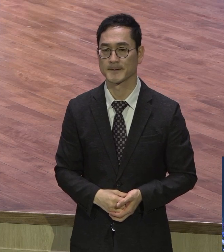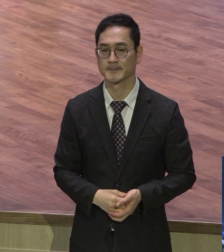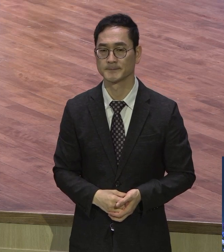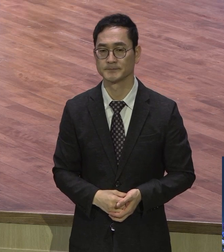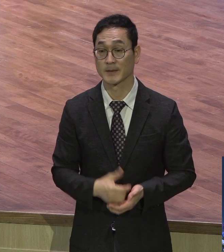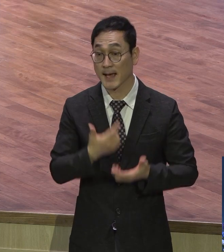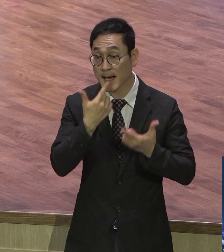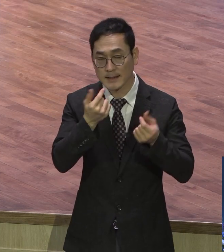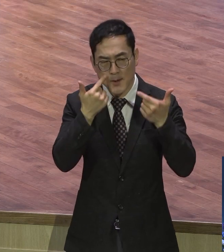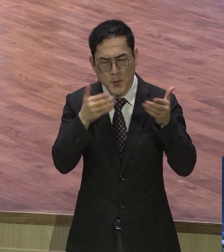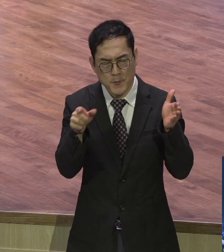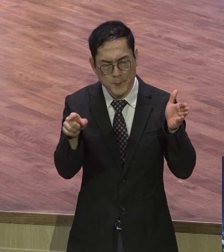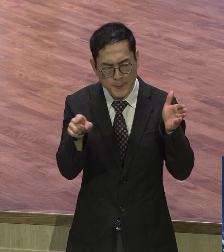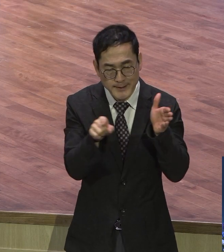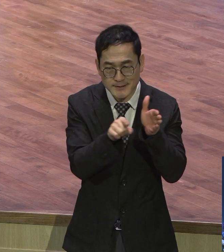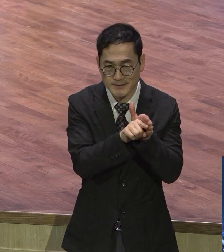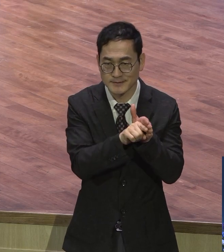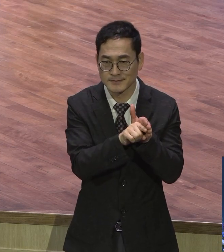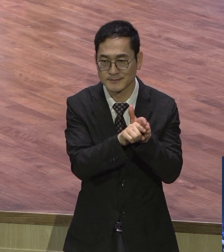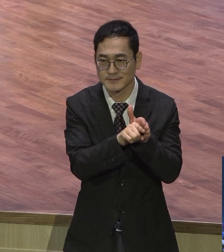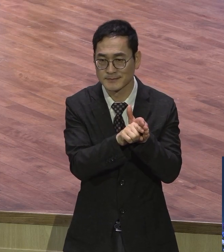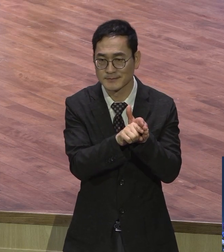확고부동한 믿음